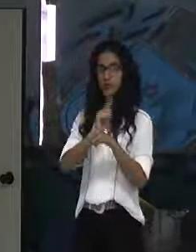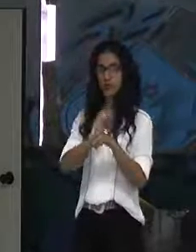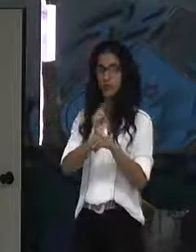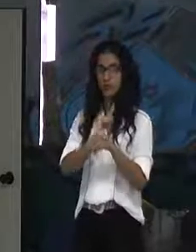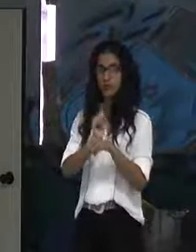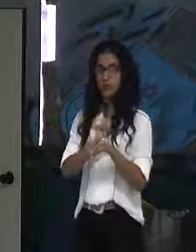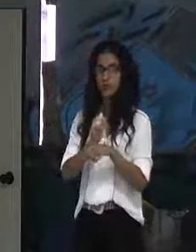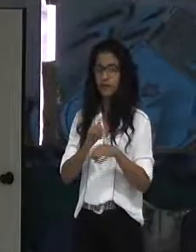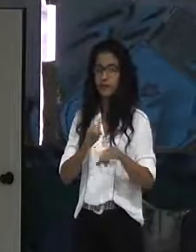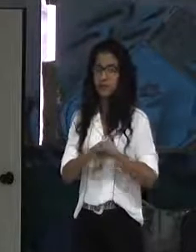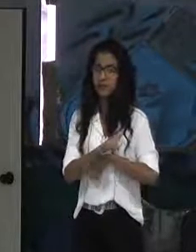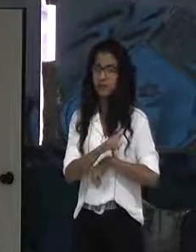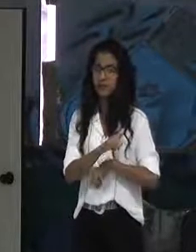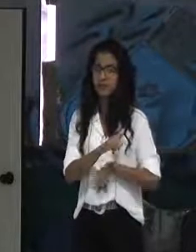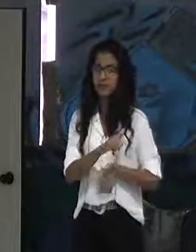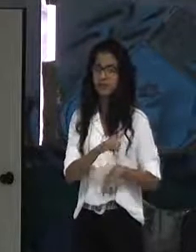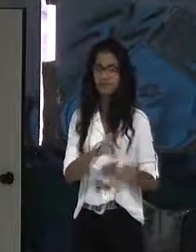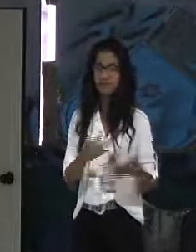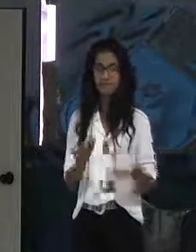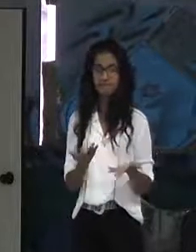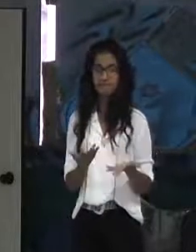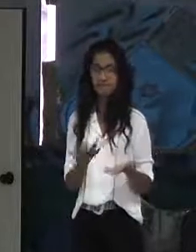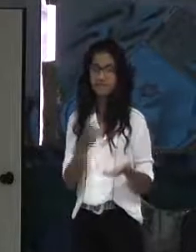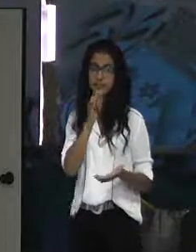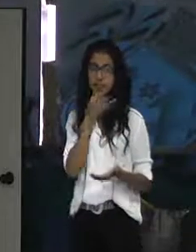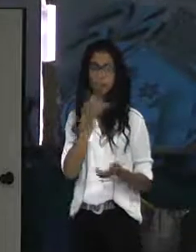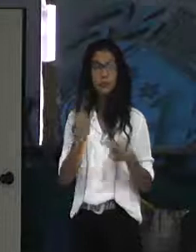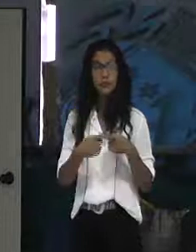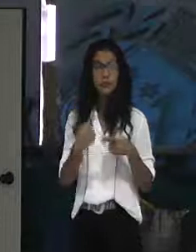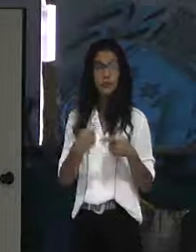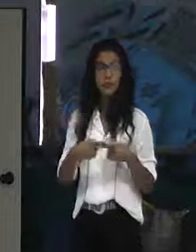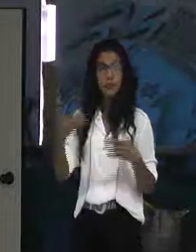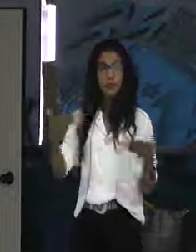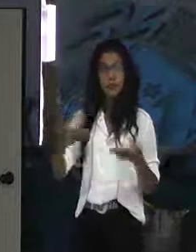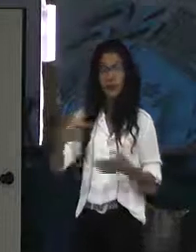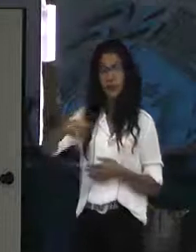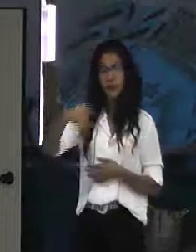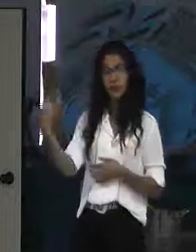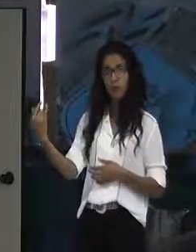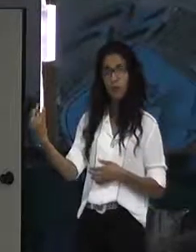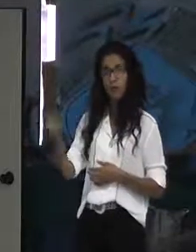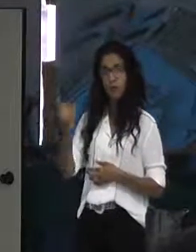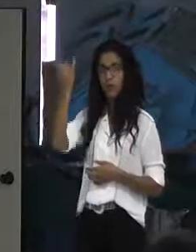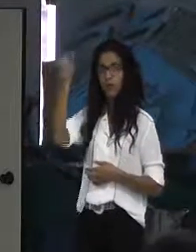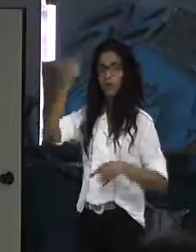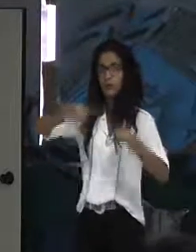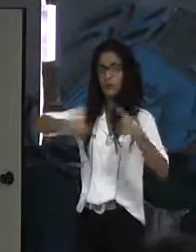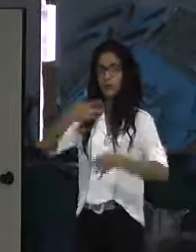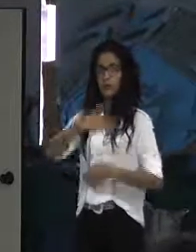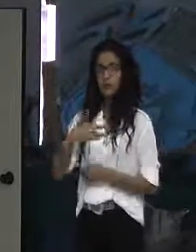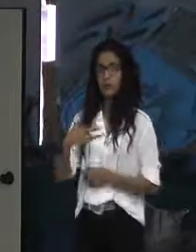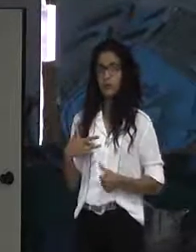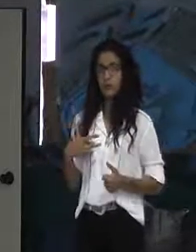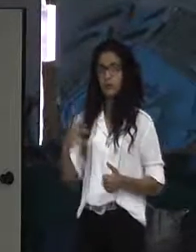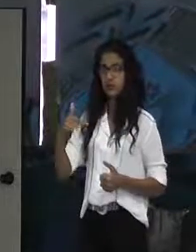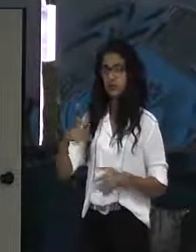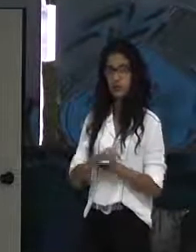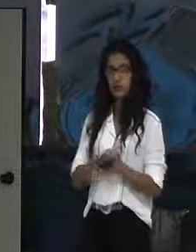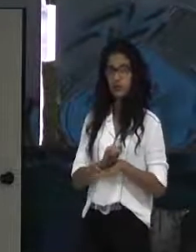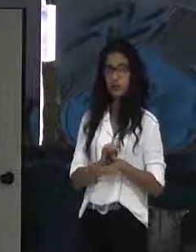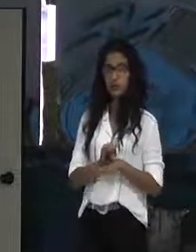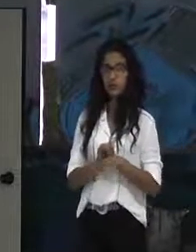aqui hoje discutindo a assistência da saúde na cidade de Ilhéus. E essa casa é o lugar,